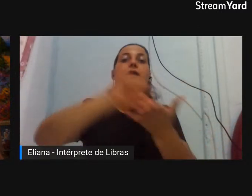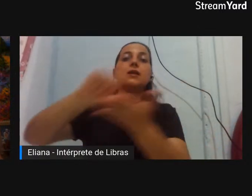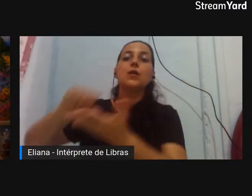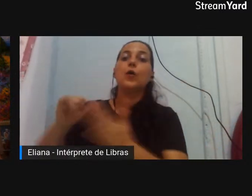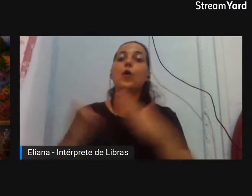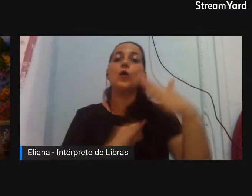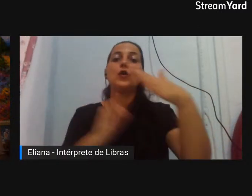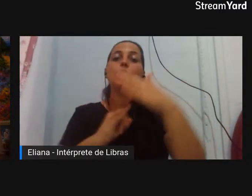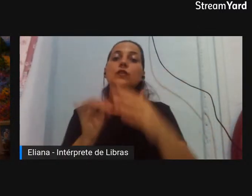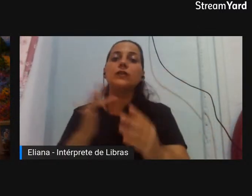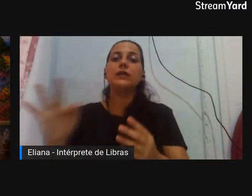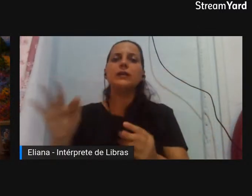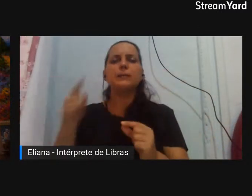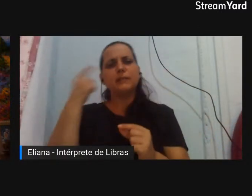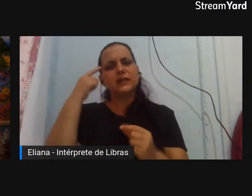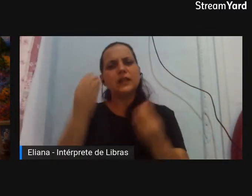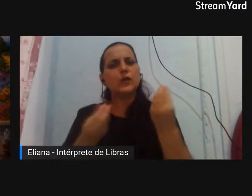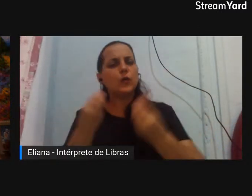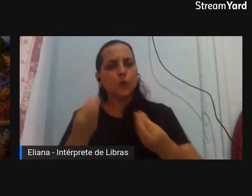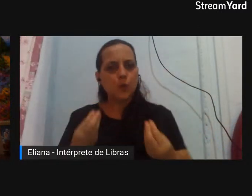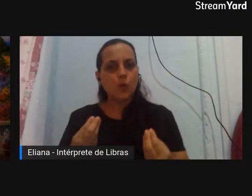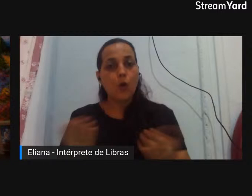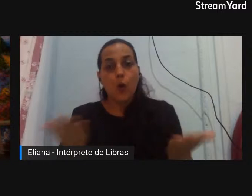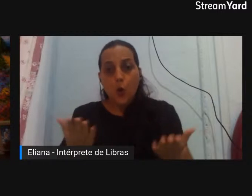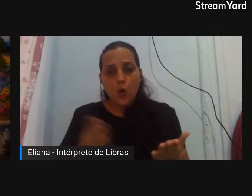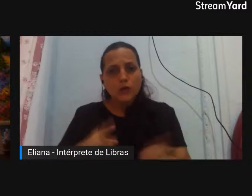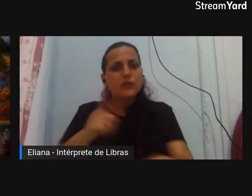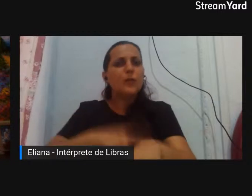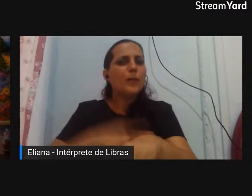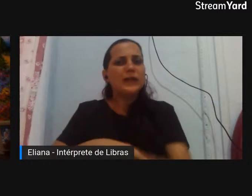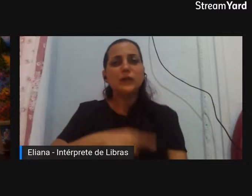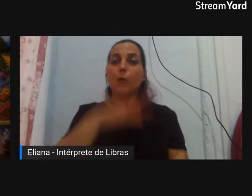num momento em que o país